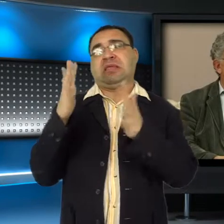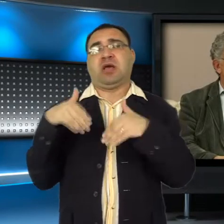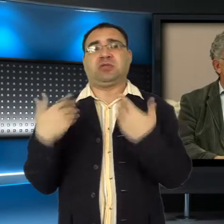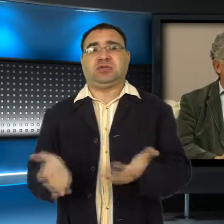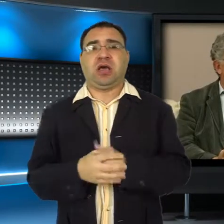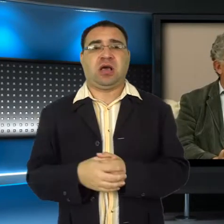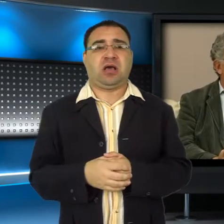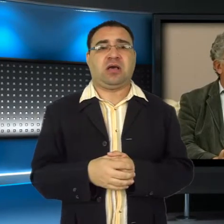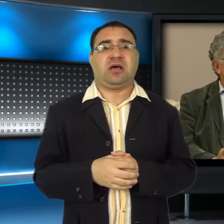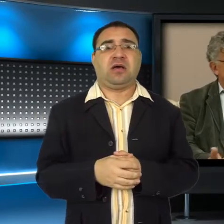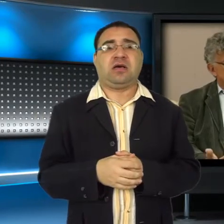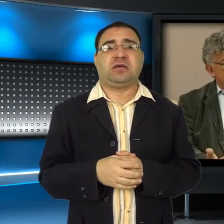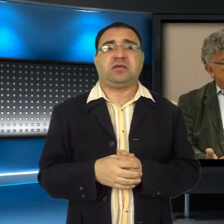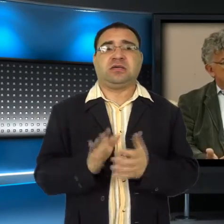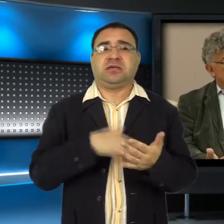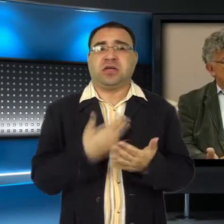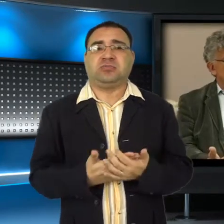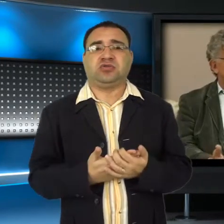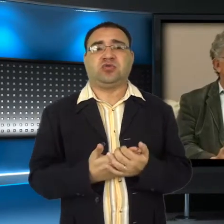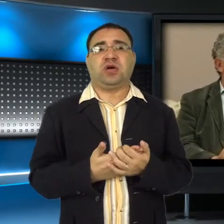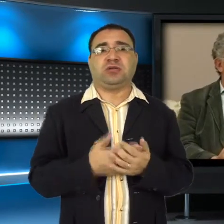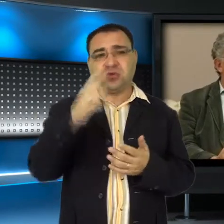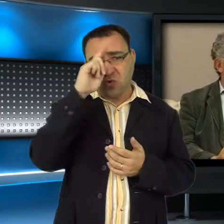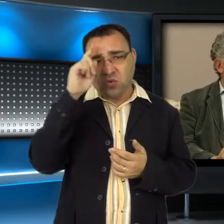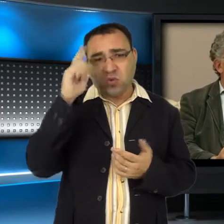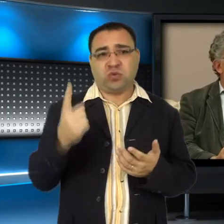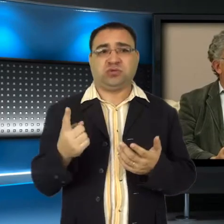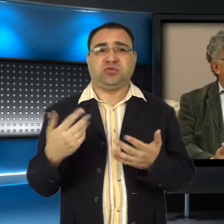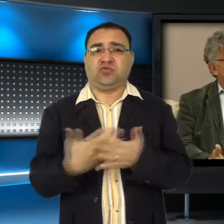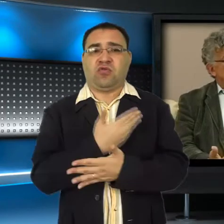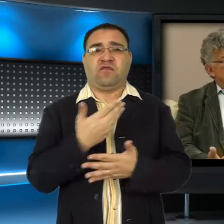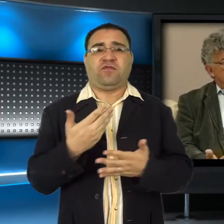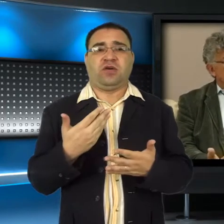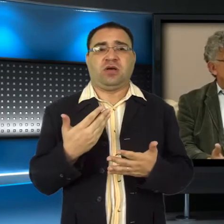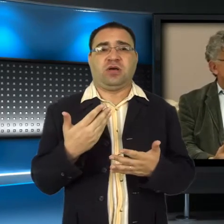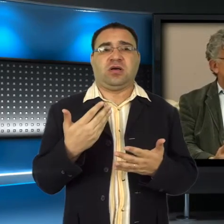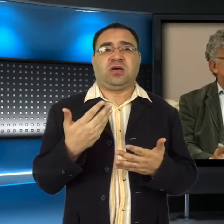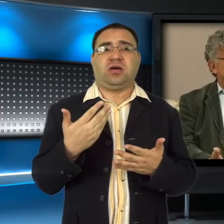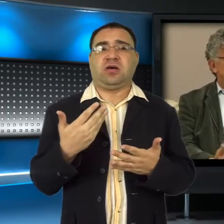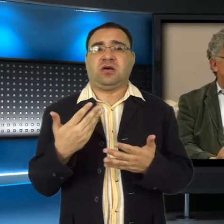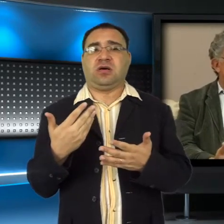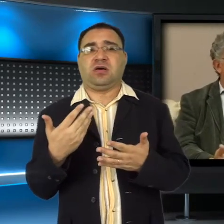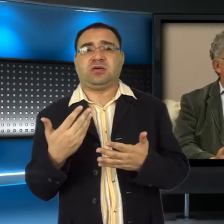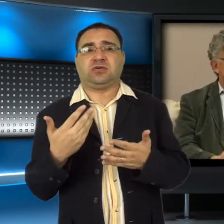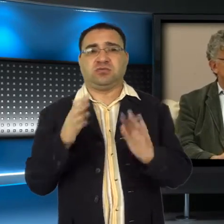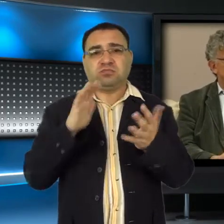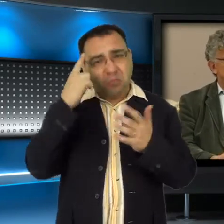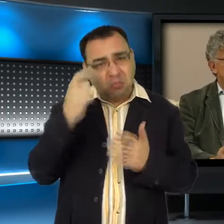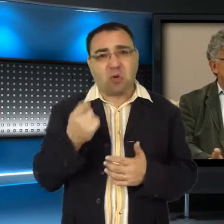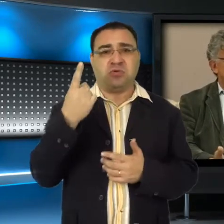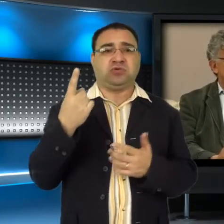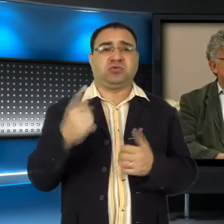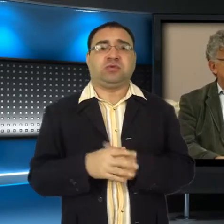z nowymi technologiami. Partycypacja ludności, a nowe technologie w jaki sposób można do tych rzeczy